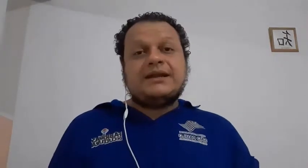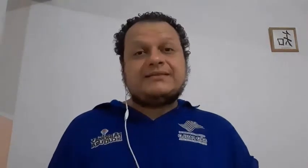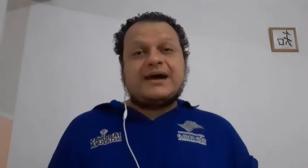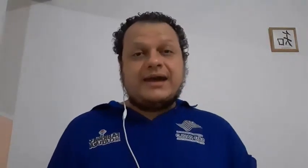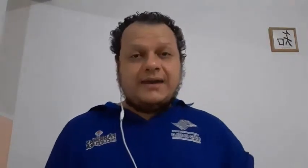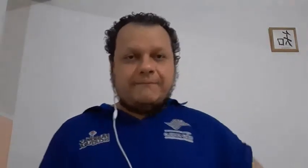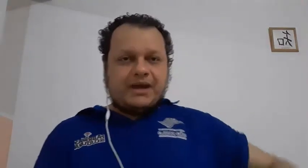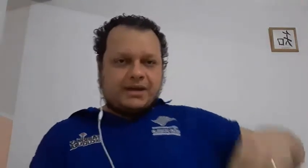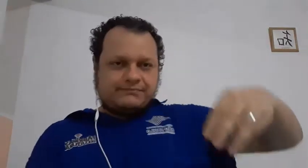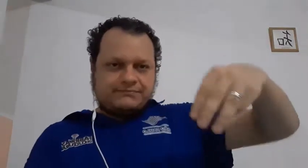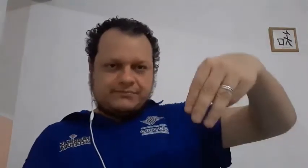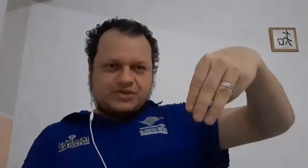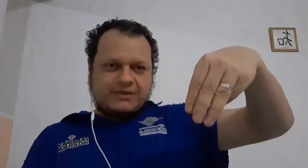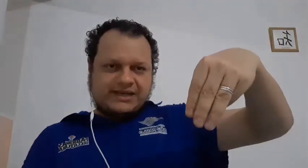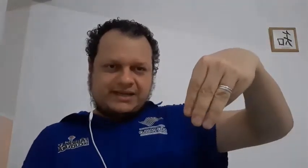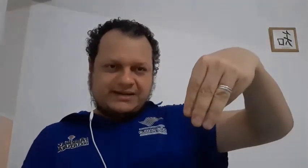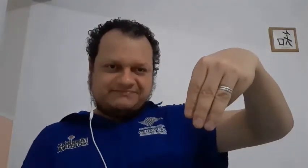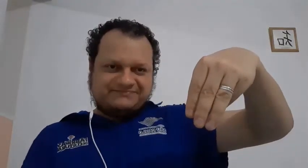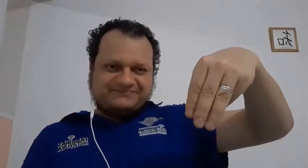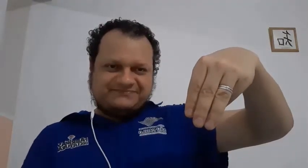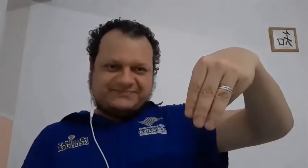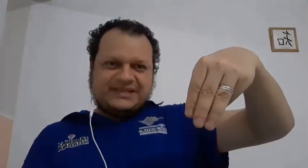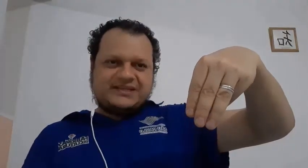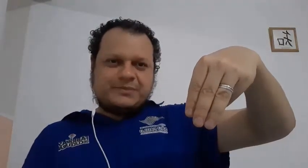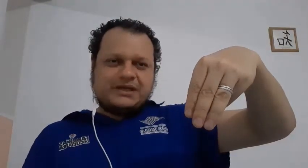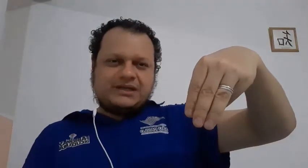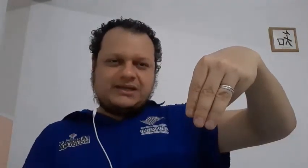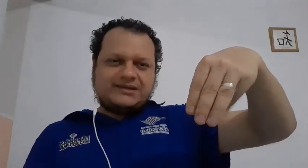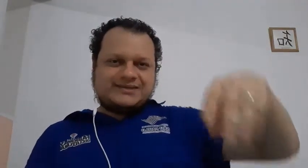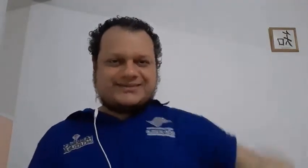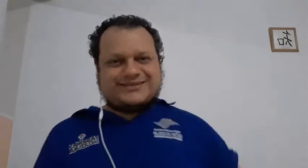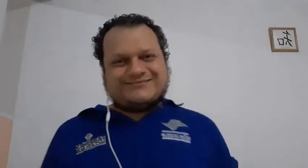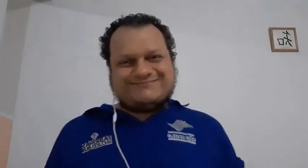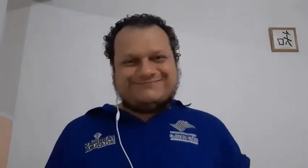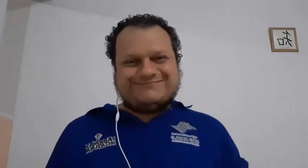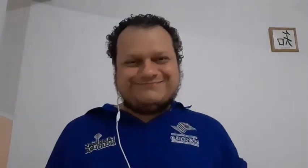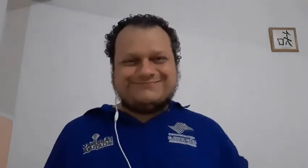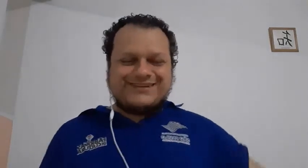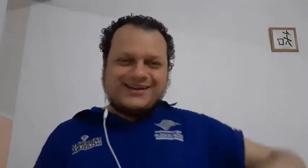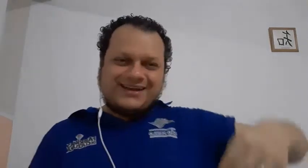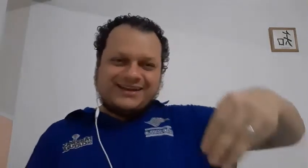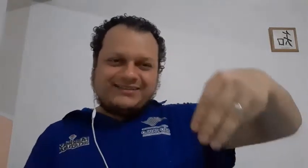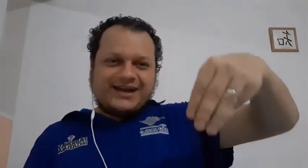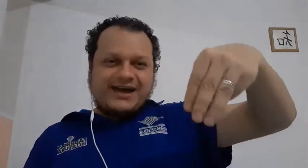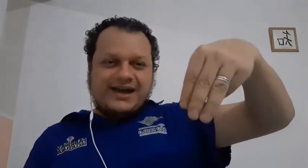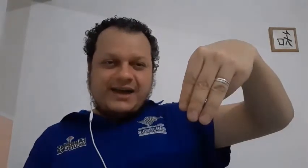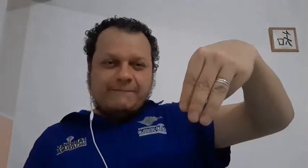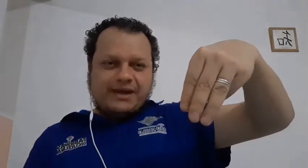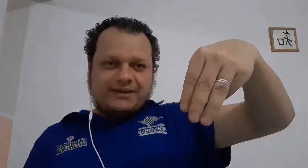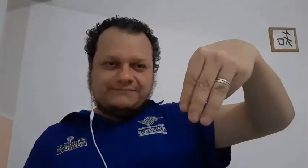Letra M de Maria. Três perninhas. Letra M.